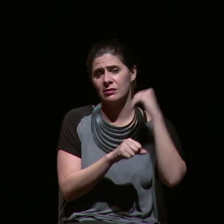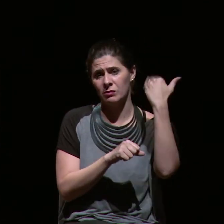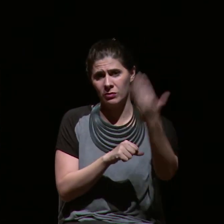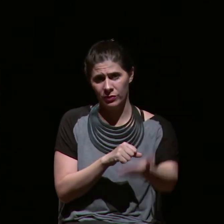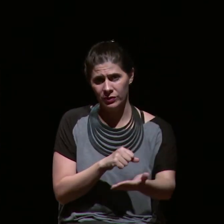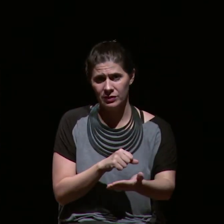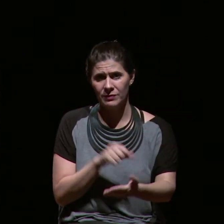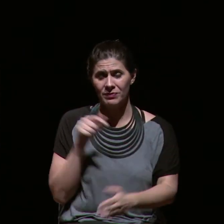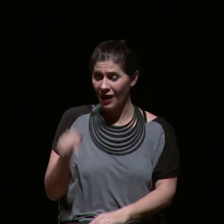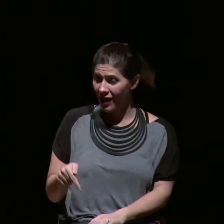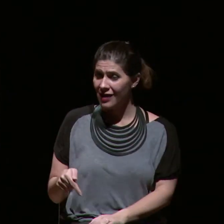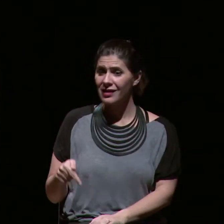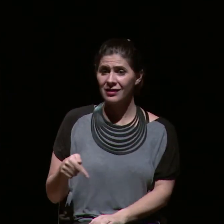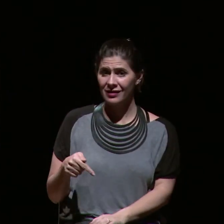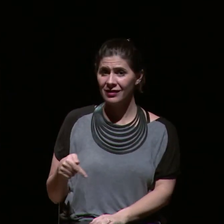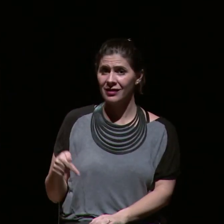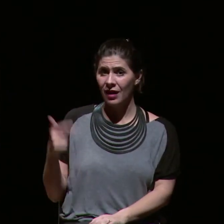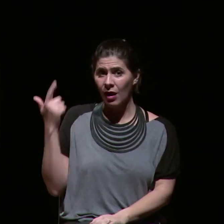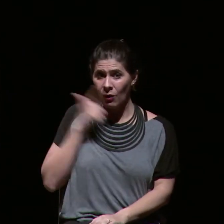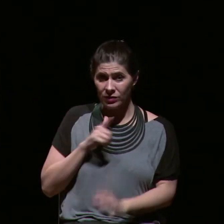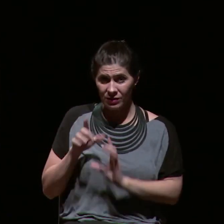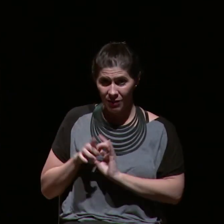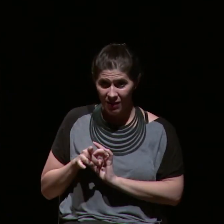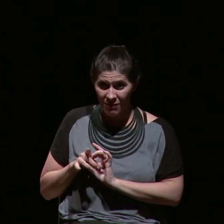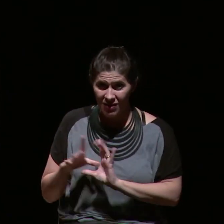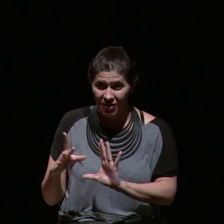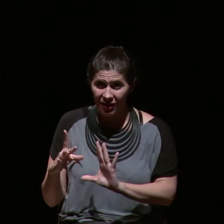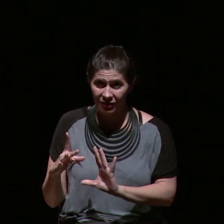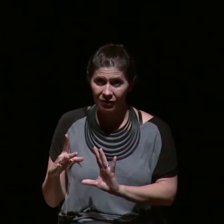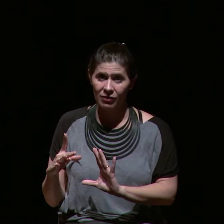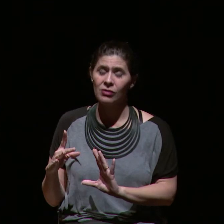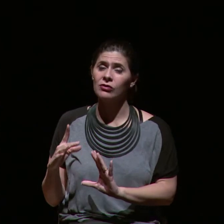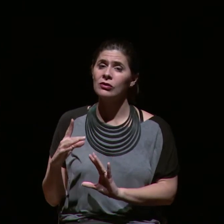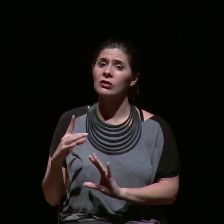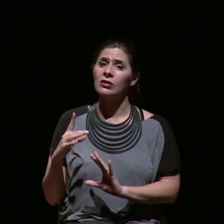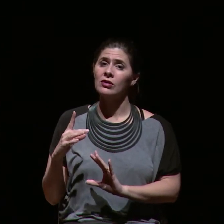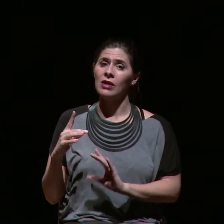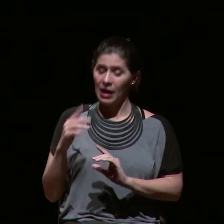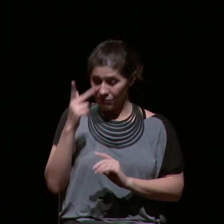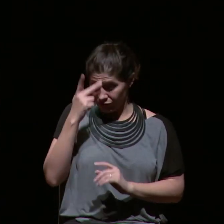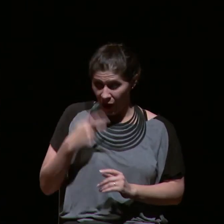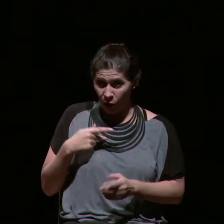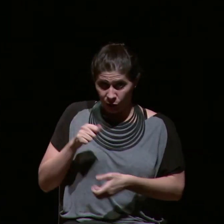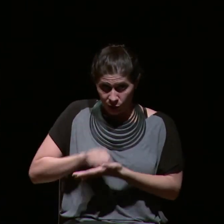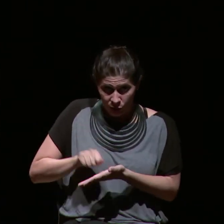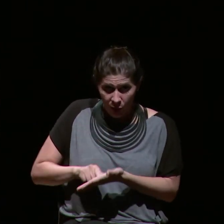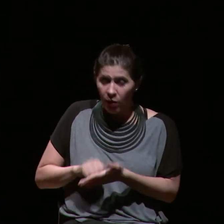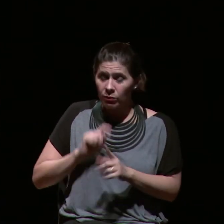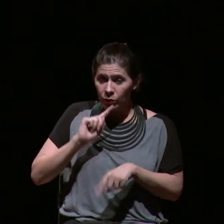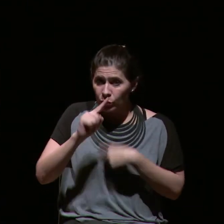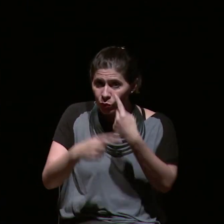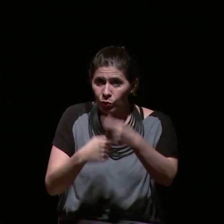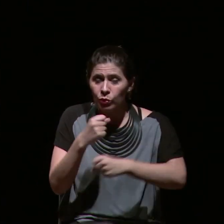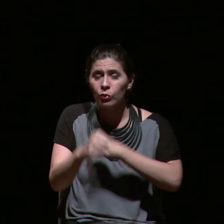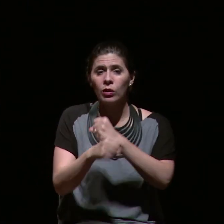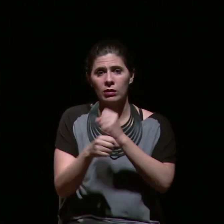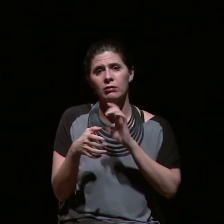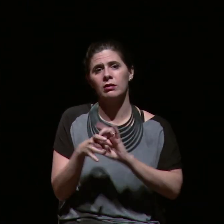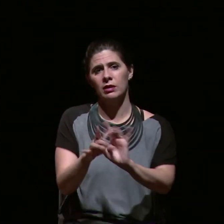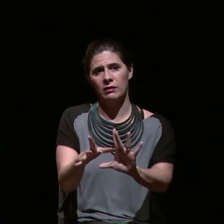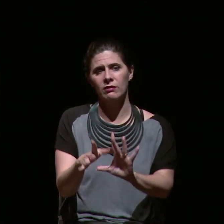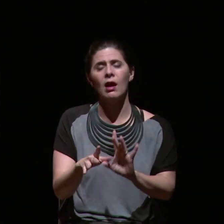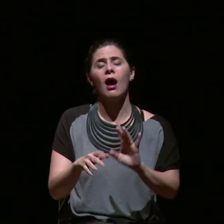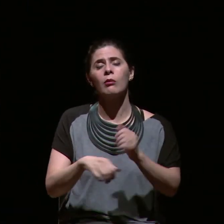após escrever sua autobiografia, em 1836, tornando-se cozinheiro. Publicou sua peça de teatro Zafira, em